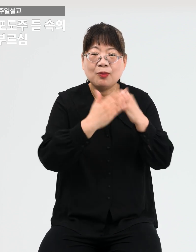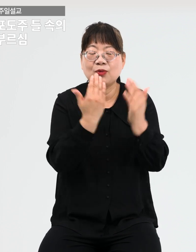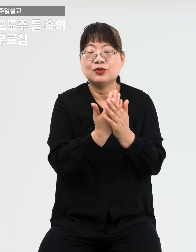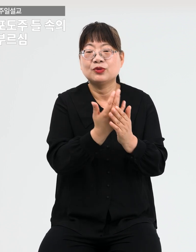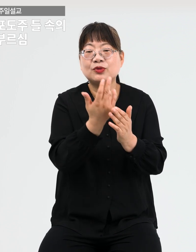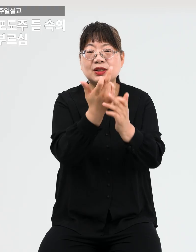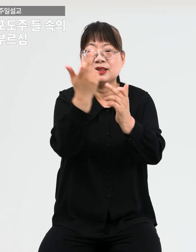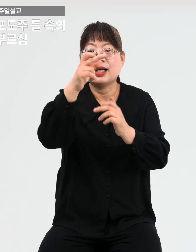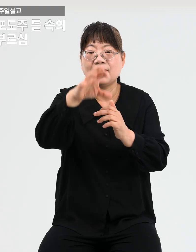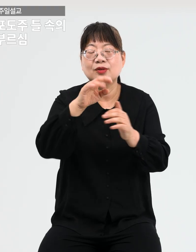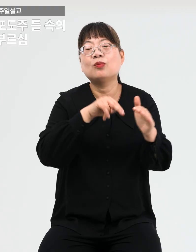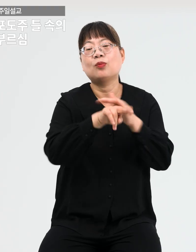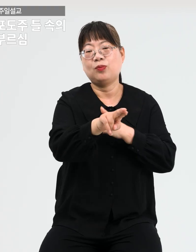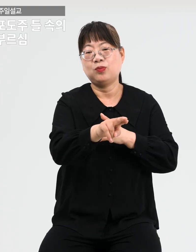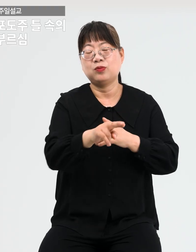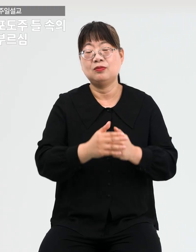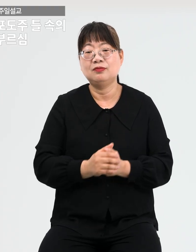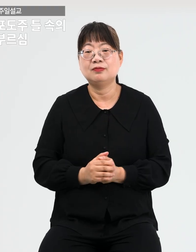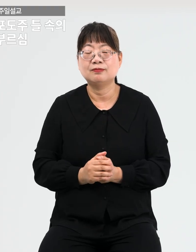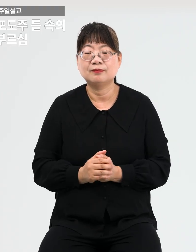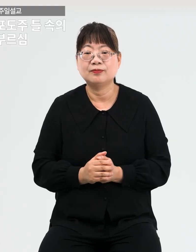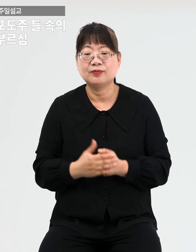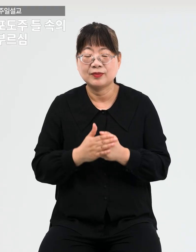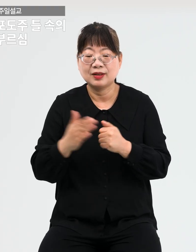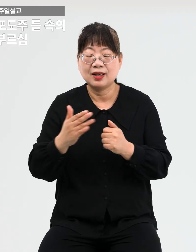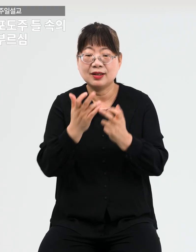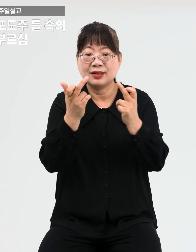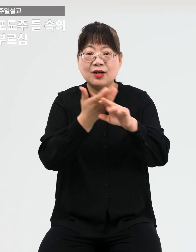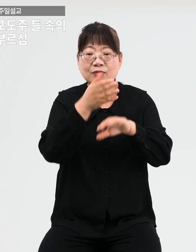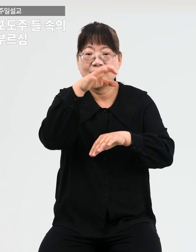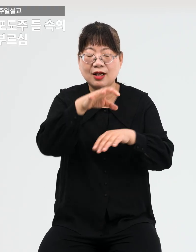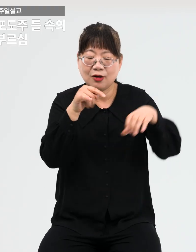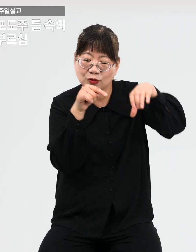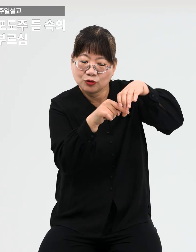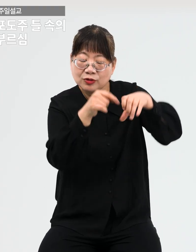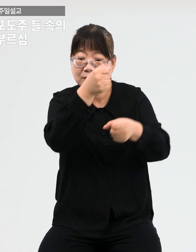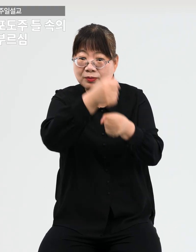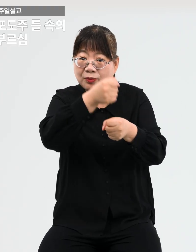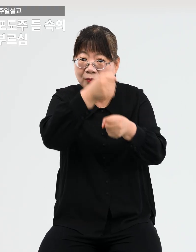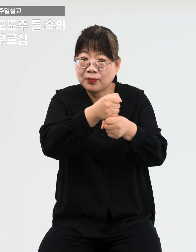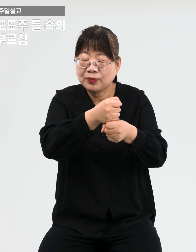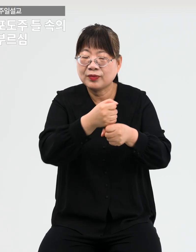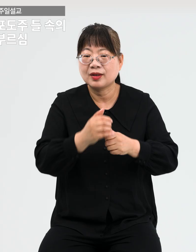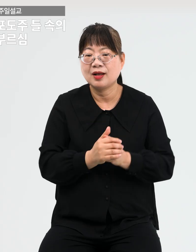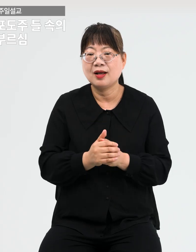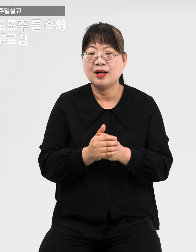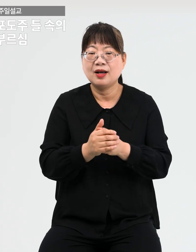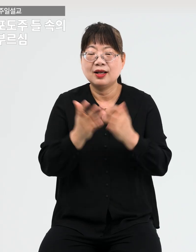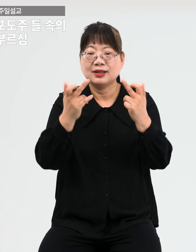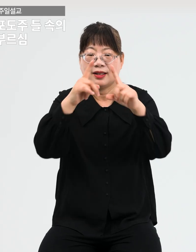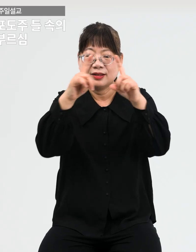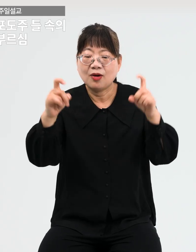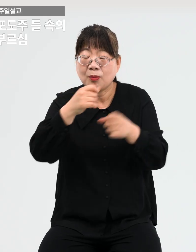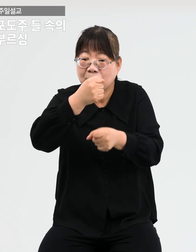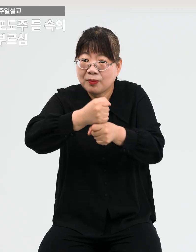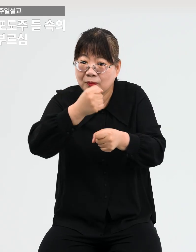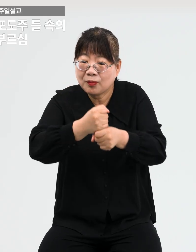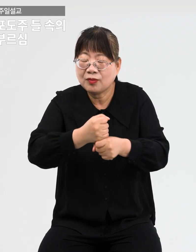산으로 다 도망갔어요. 그래서 산 위에 굴을 파고 산성을